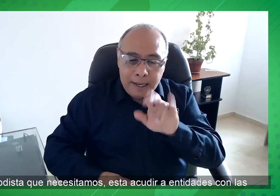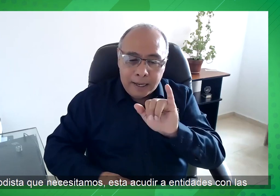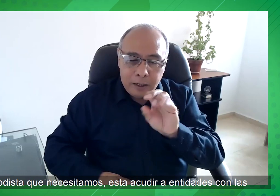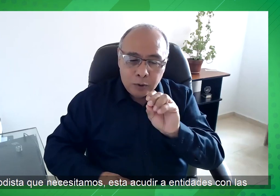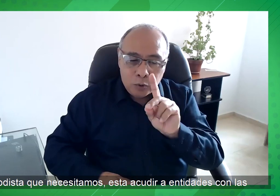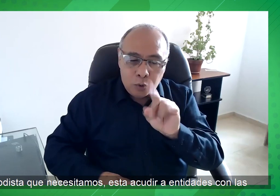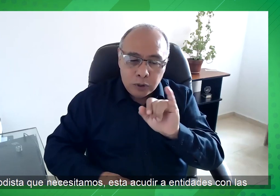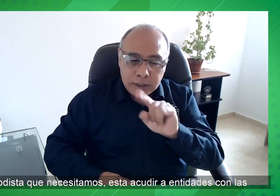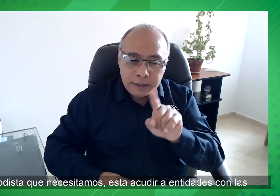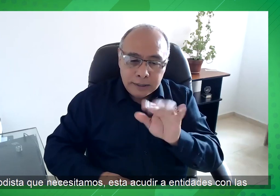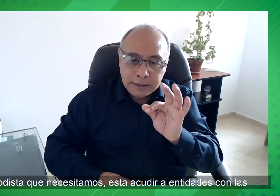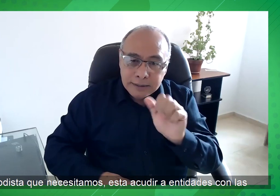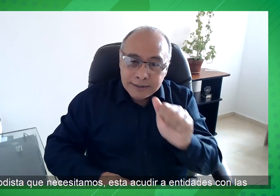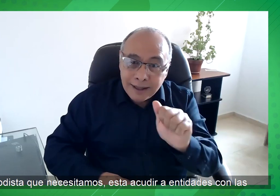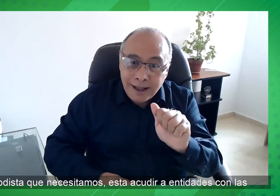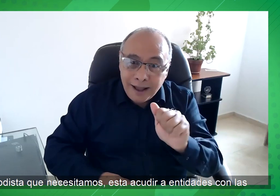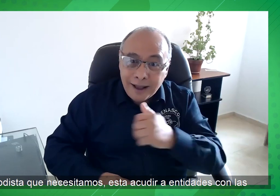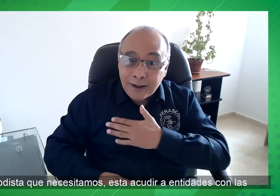necesitamos,